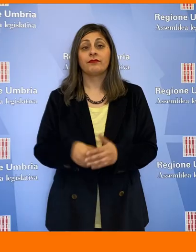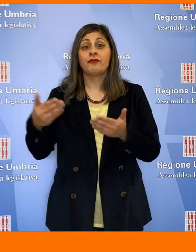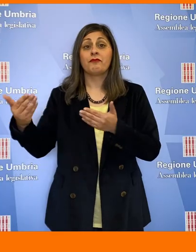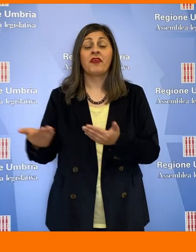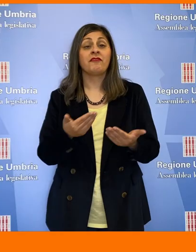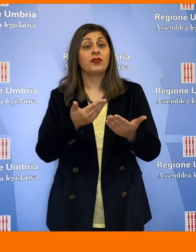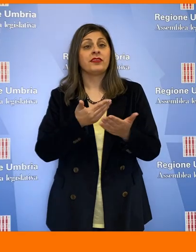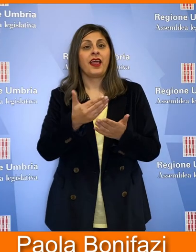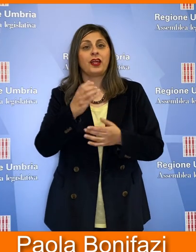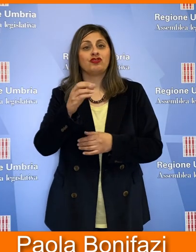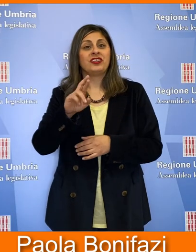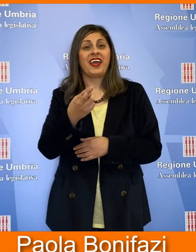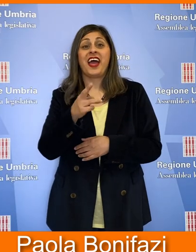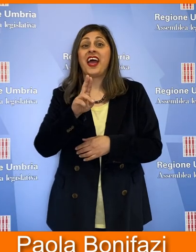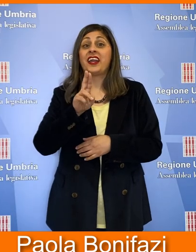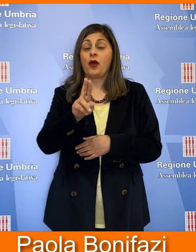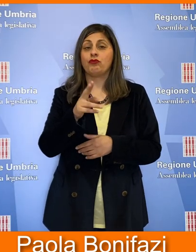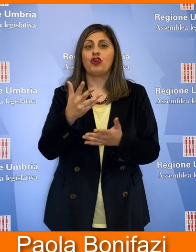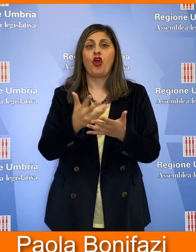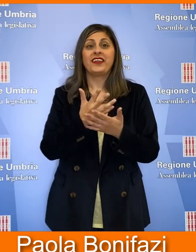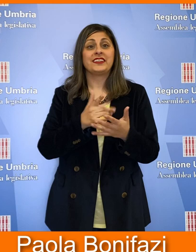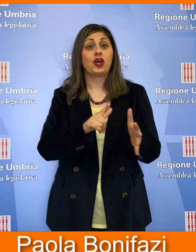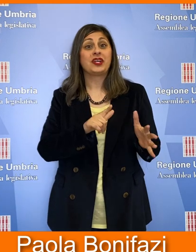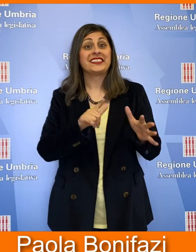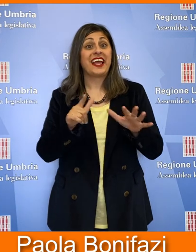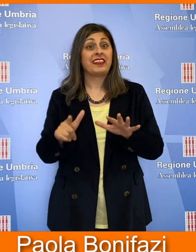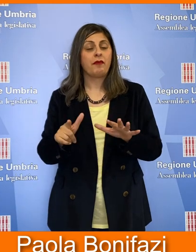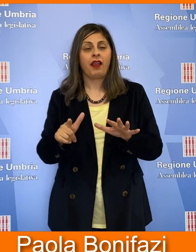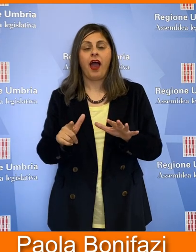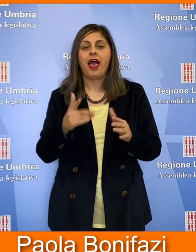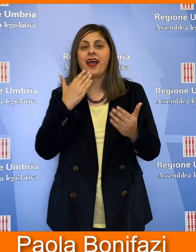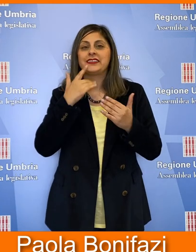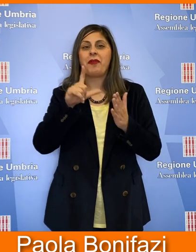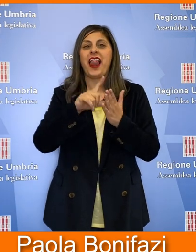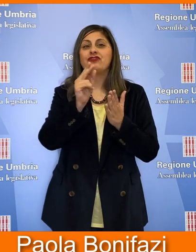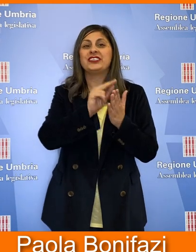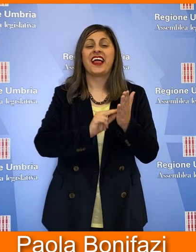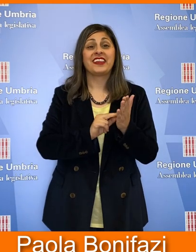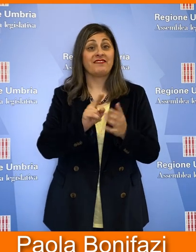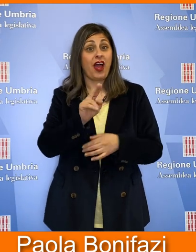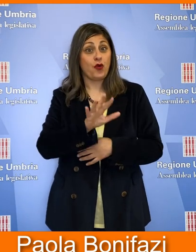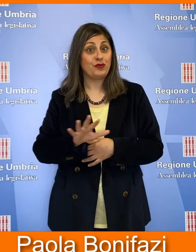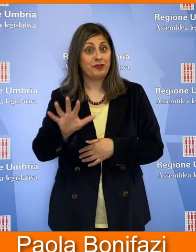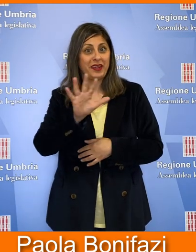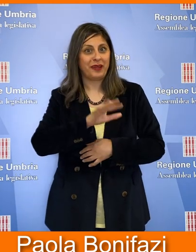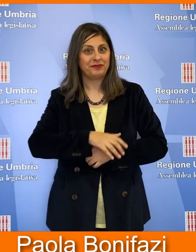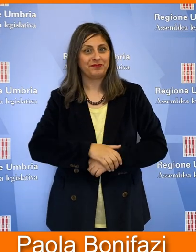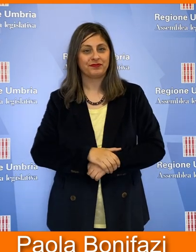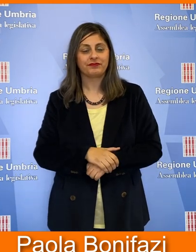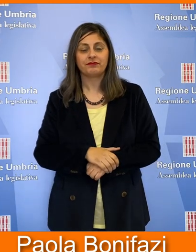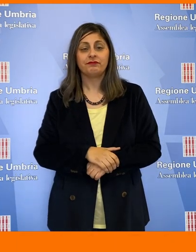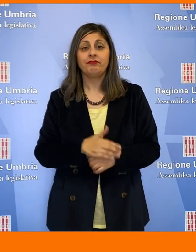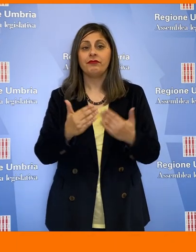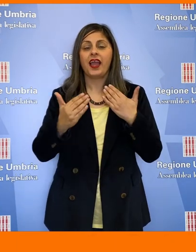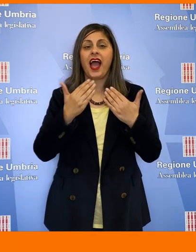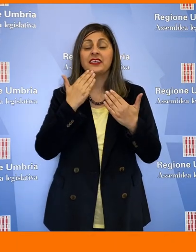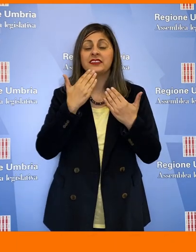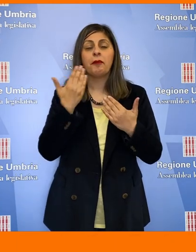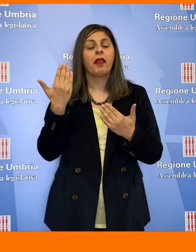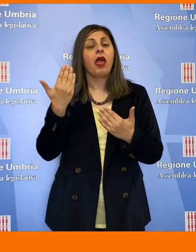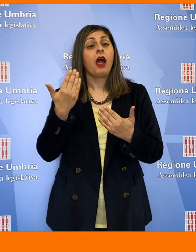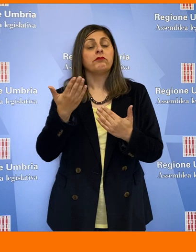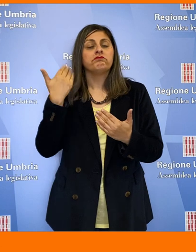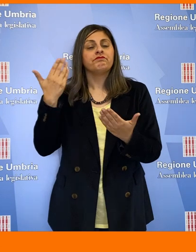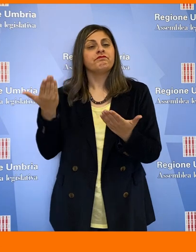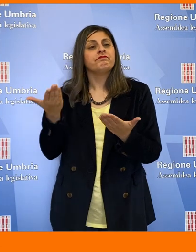Benvenuti a TeleCRU, notiziario settimanale dell'Assemblea Legislativa dell'Umbria. L'Assemblea